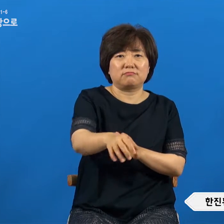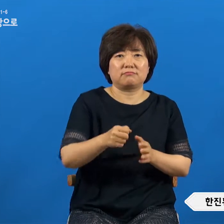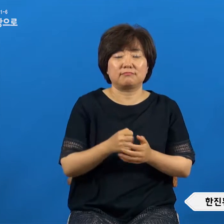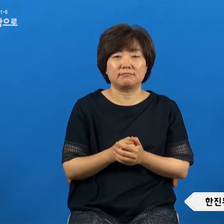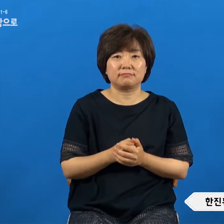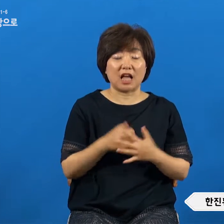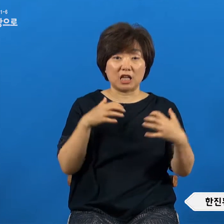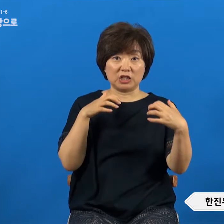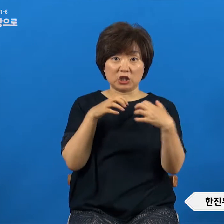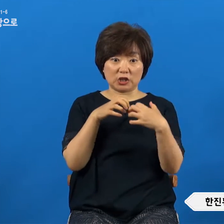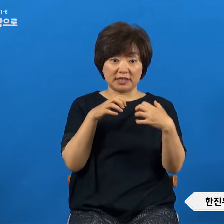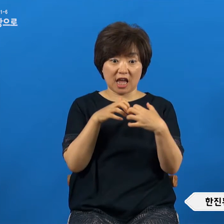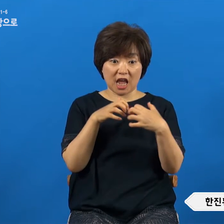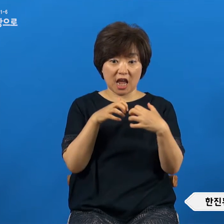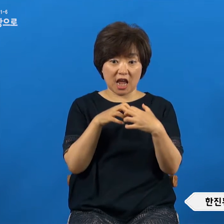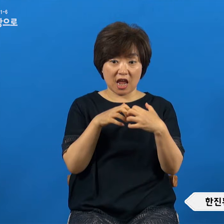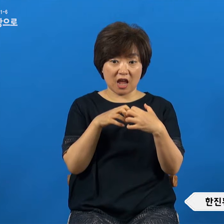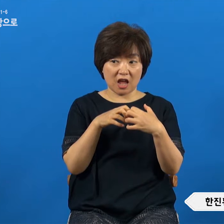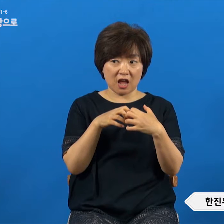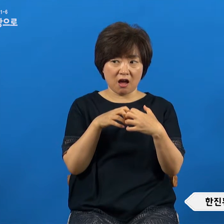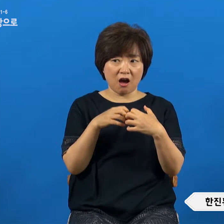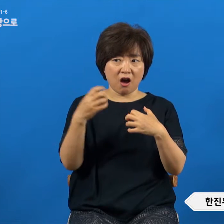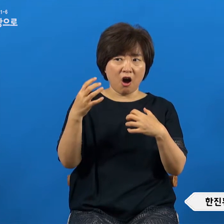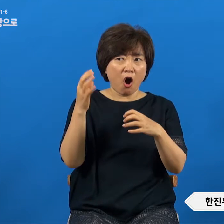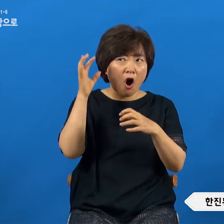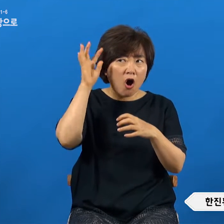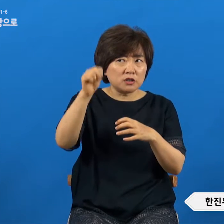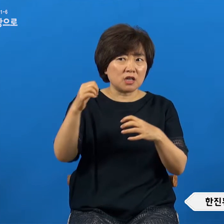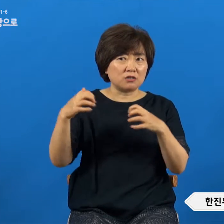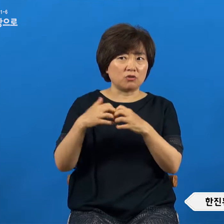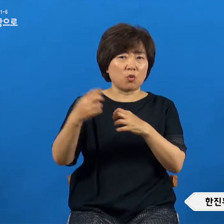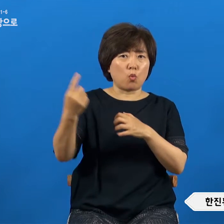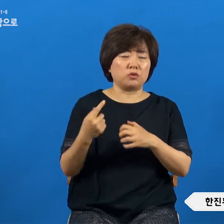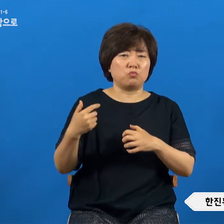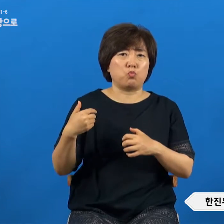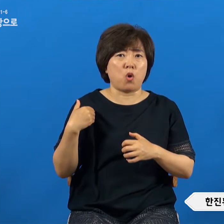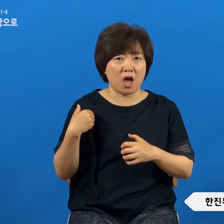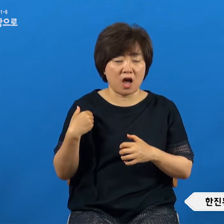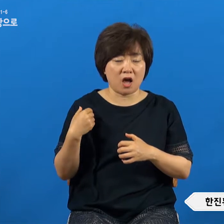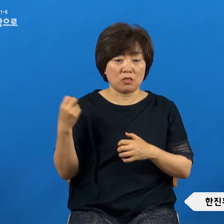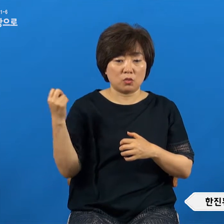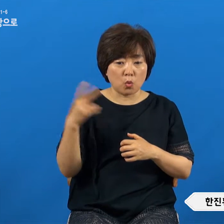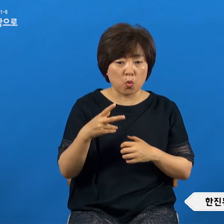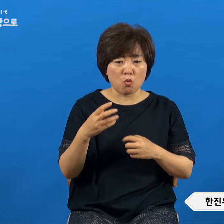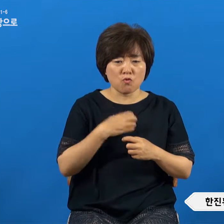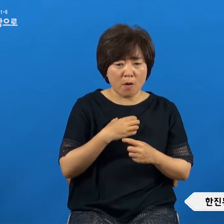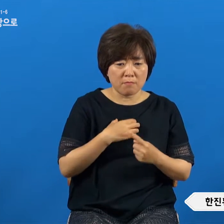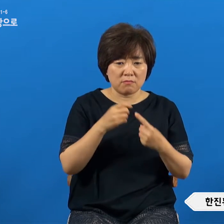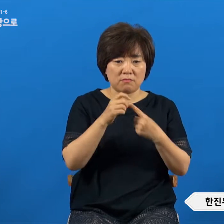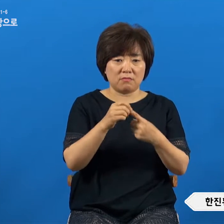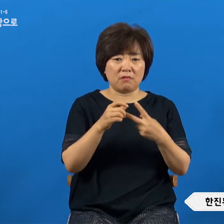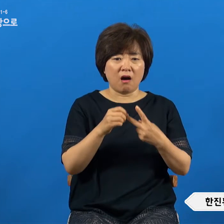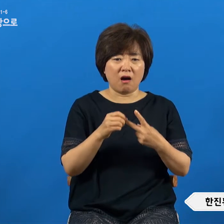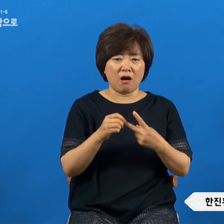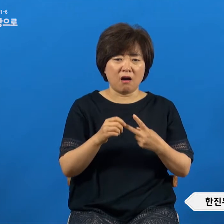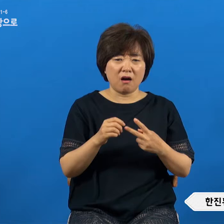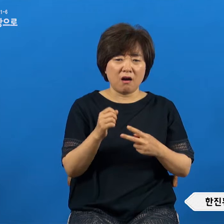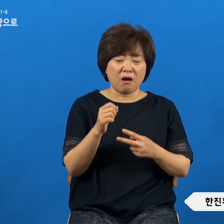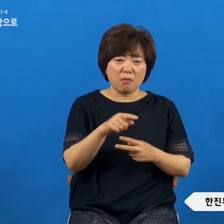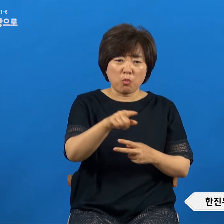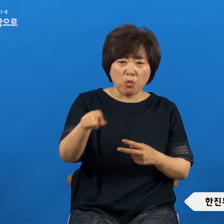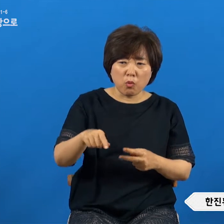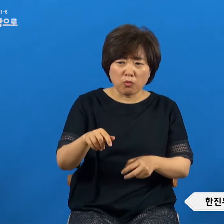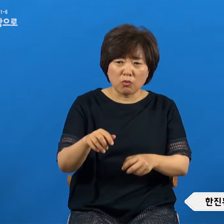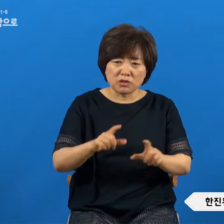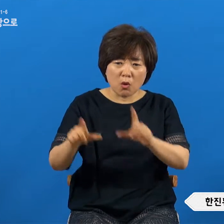개인적으로는 전쟁의 위험을 감수해야 됩니다. 그리고 기반 시설도 없는 곳에서 살아야 되는 온갖 불편을